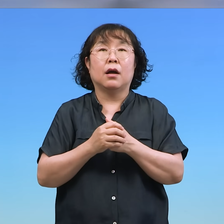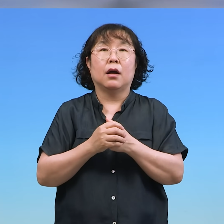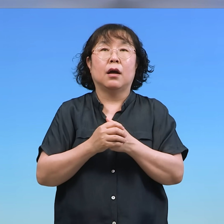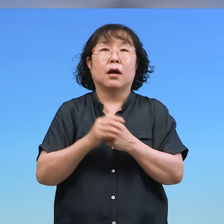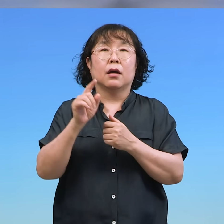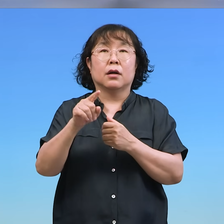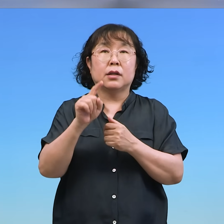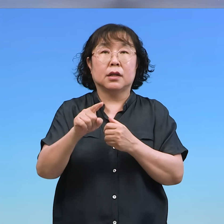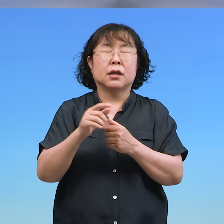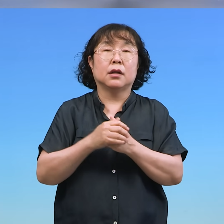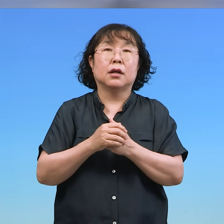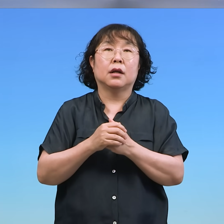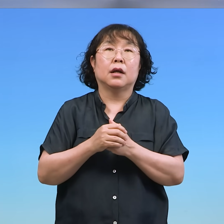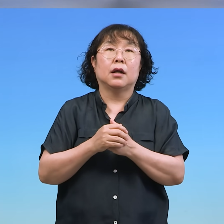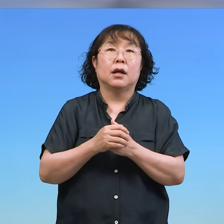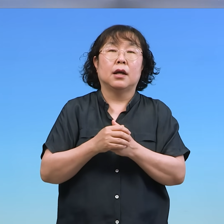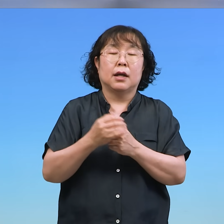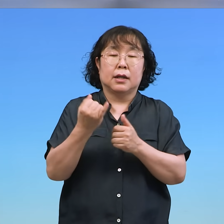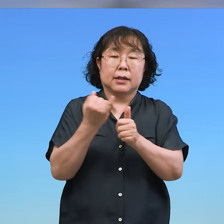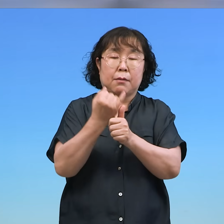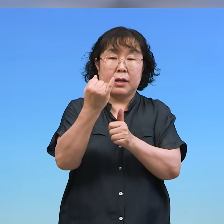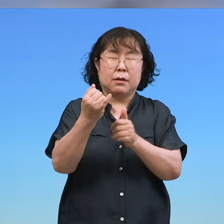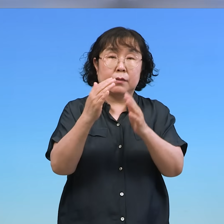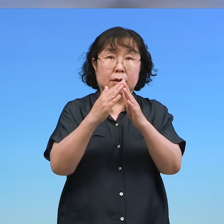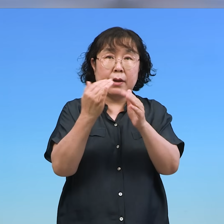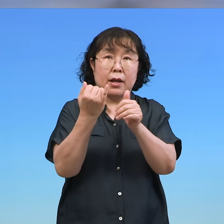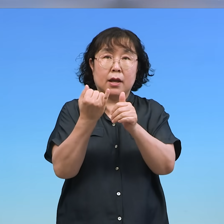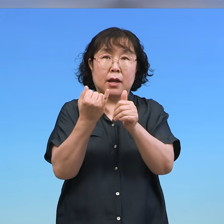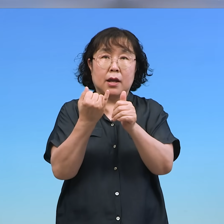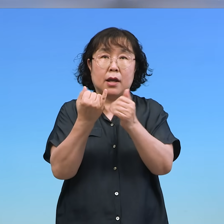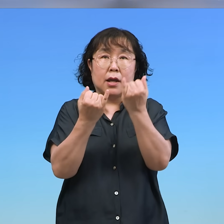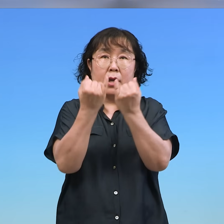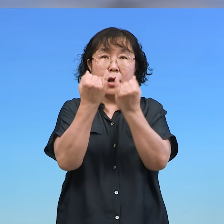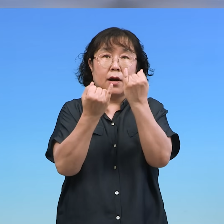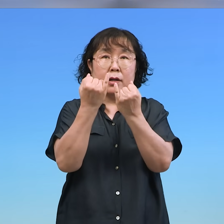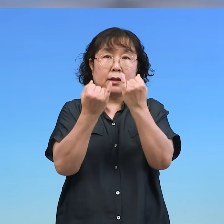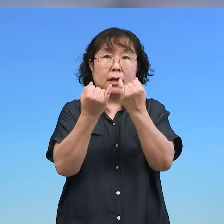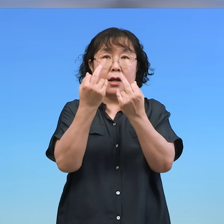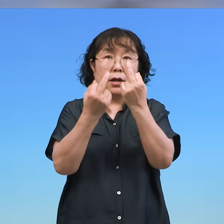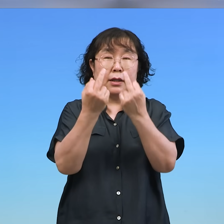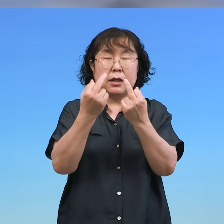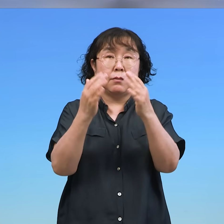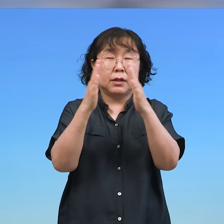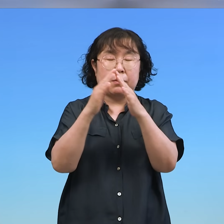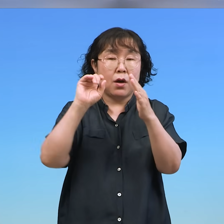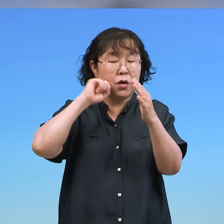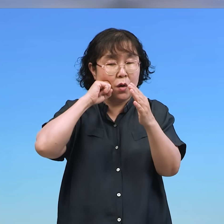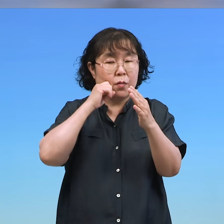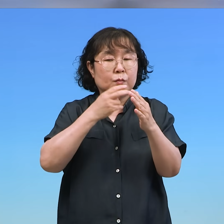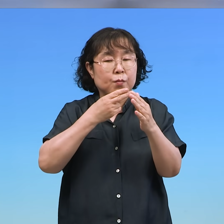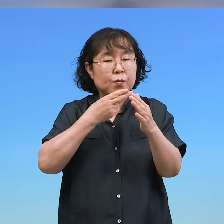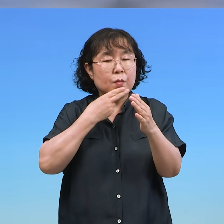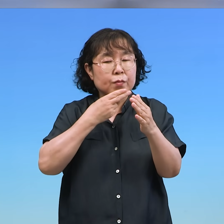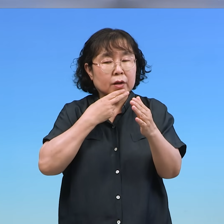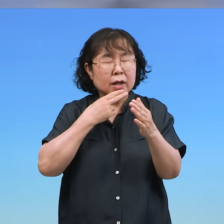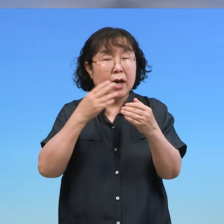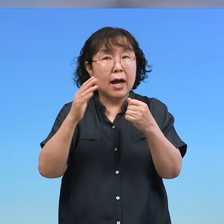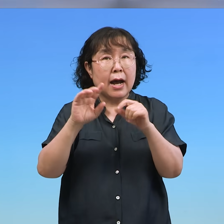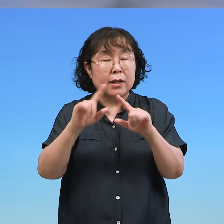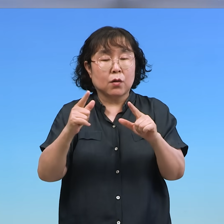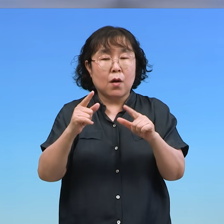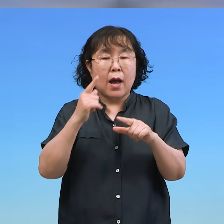이렇게 말합니다. 그거요, 자매님 집에, 형제님 집에 무슨 어려운 일이 없어서가